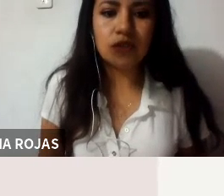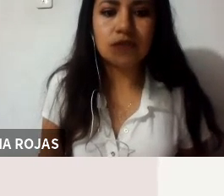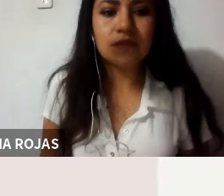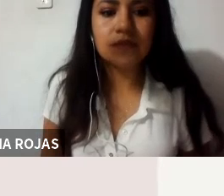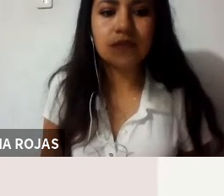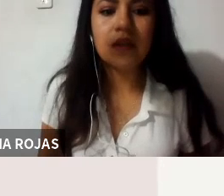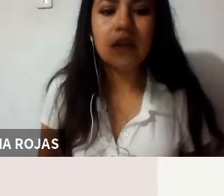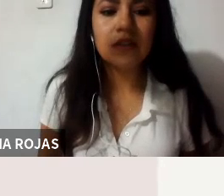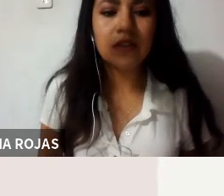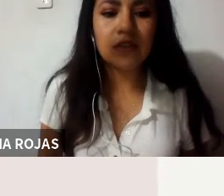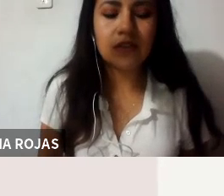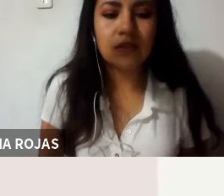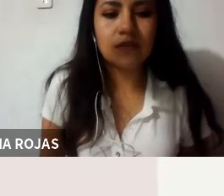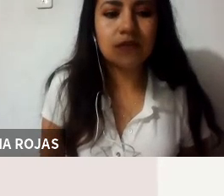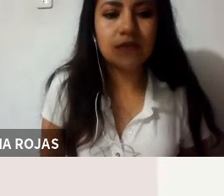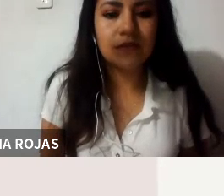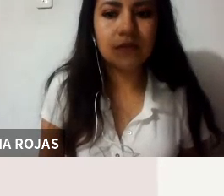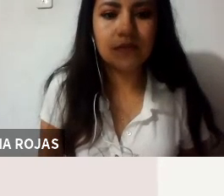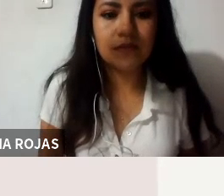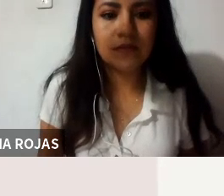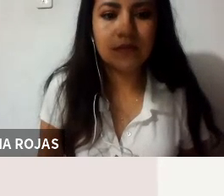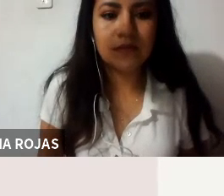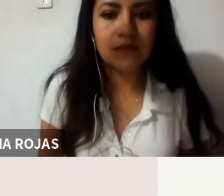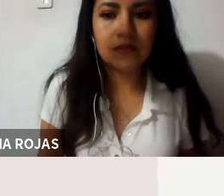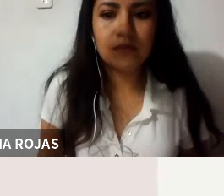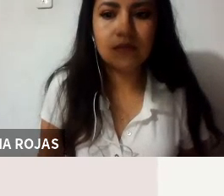tos, tos,